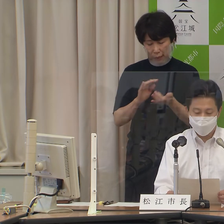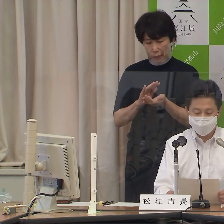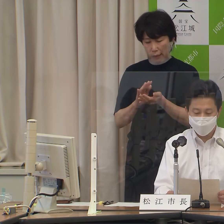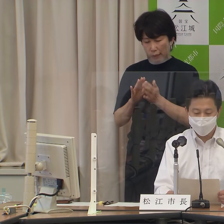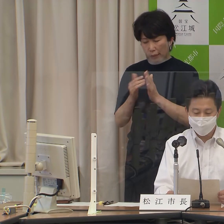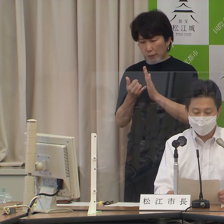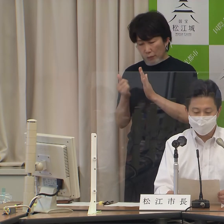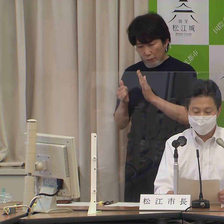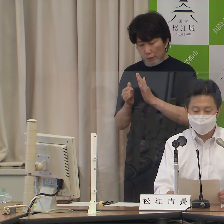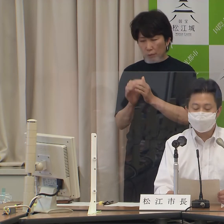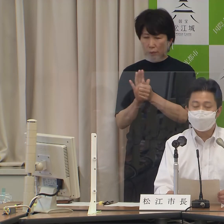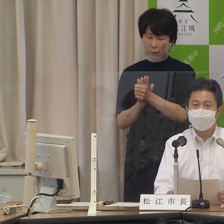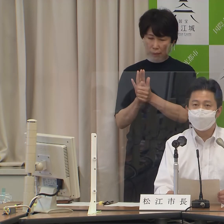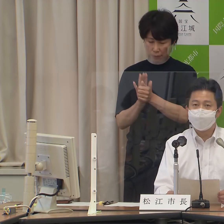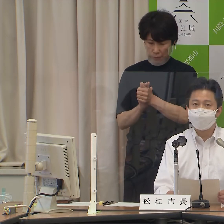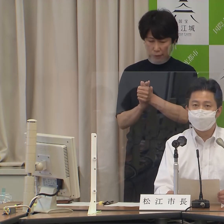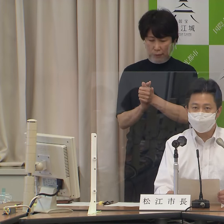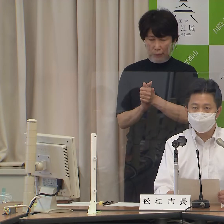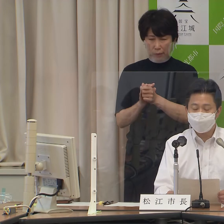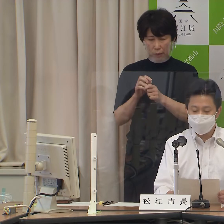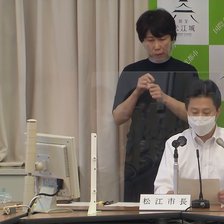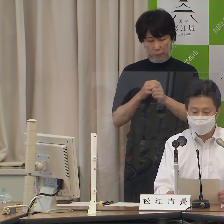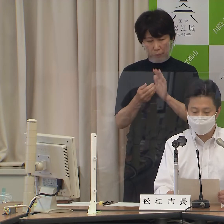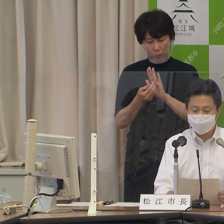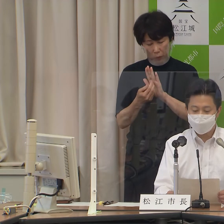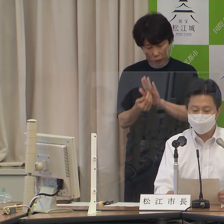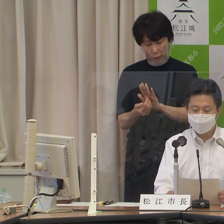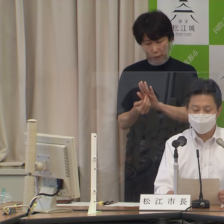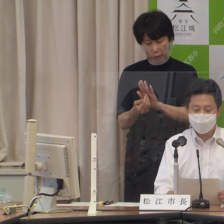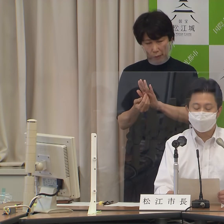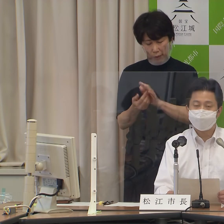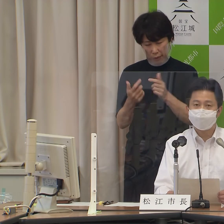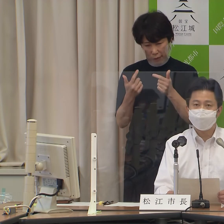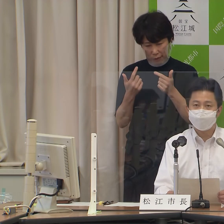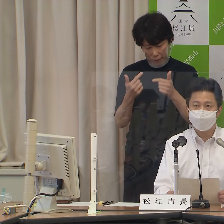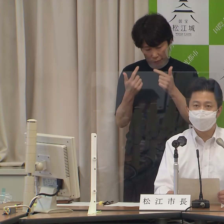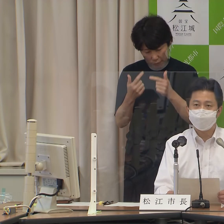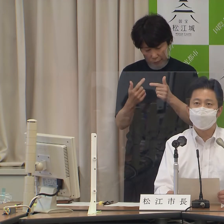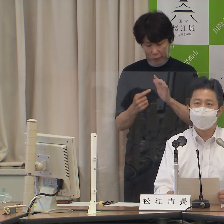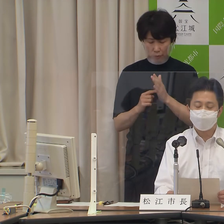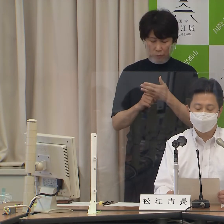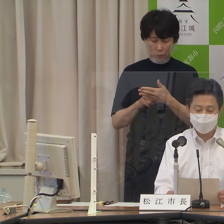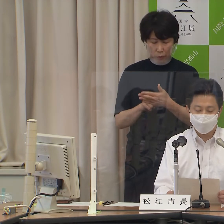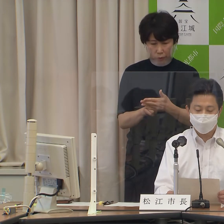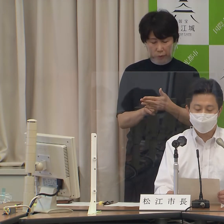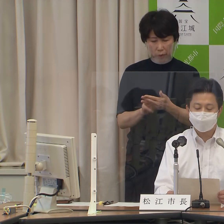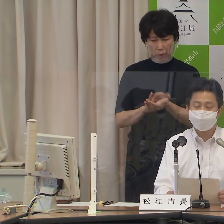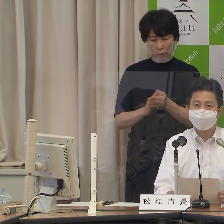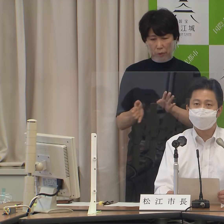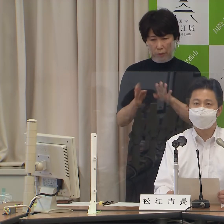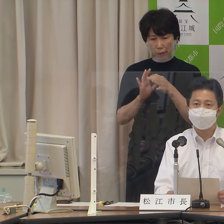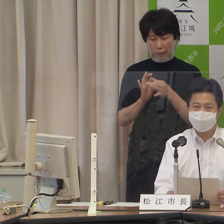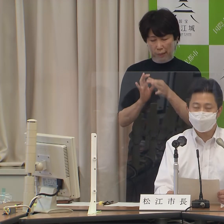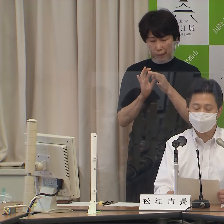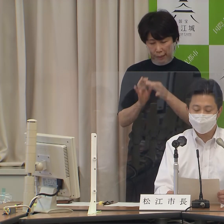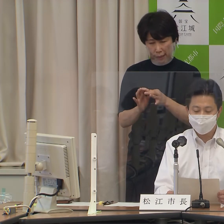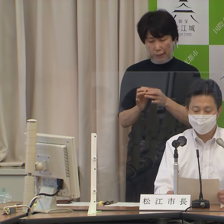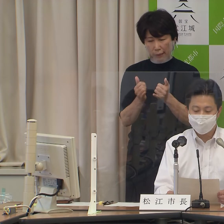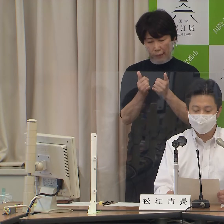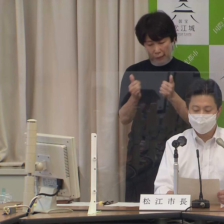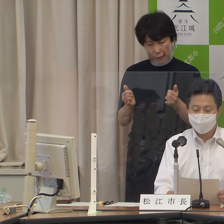を励まし、感染防止のために日々力を尽くしていただいている医療従事者の方々に感謝